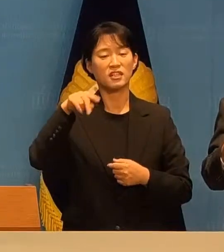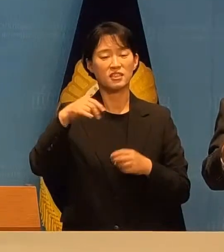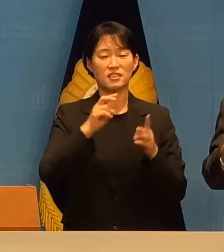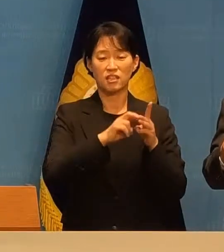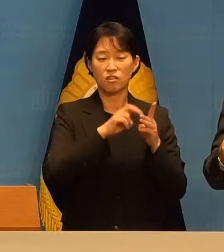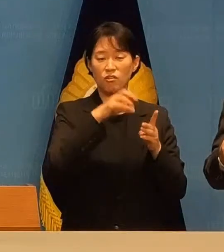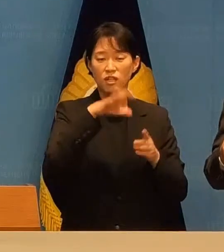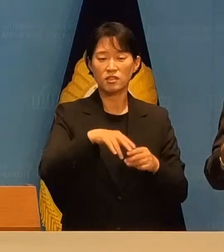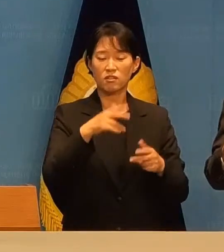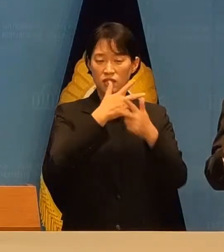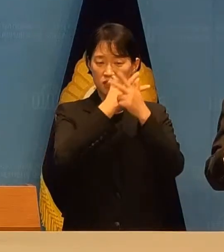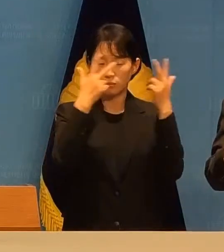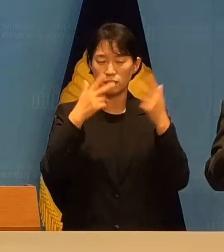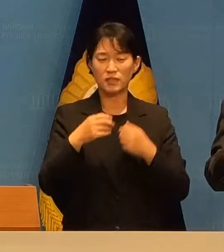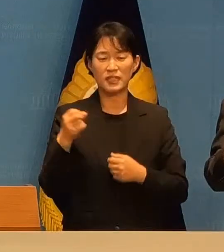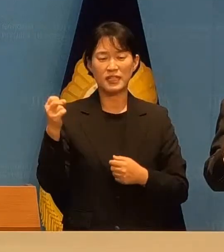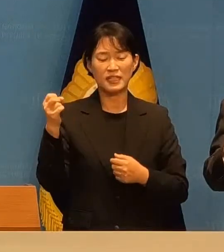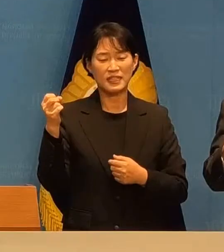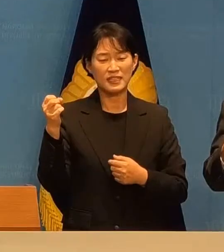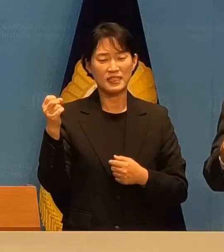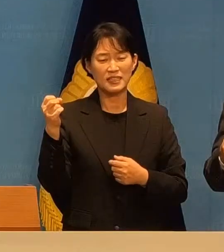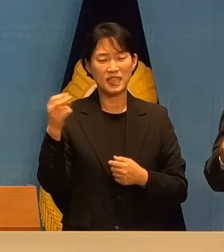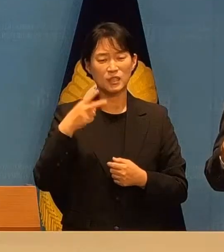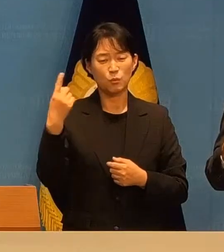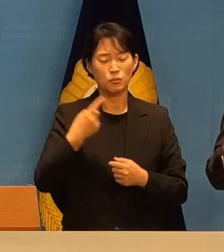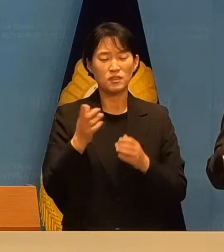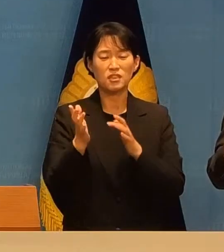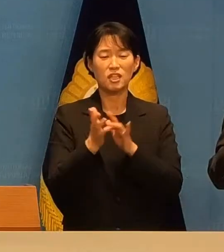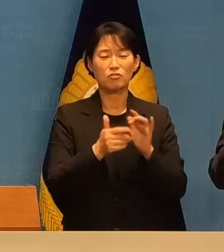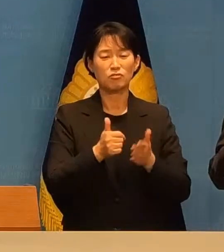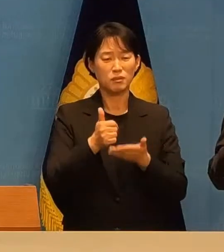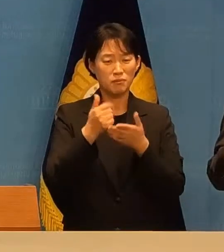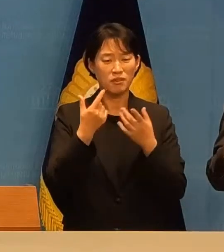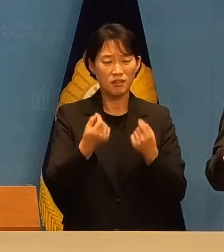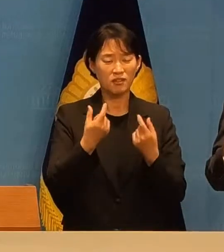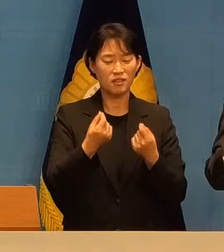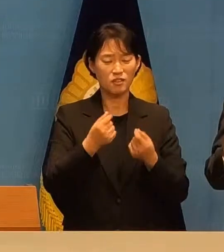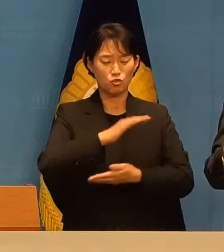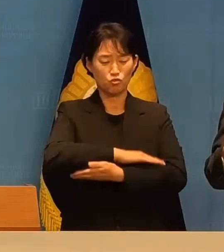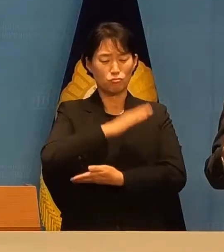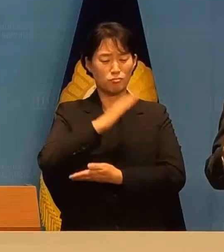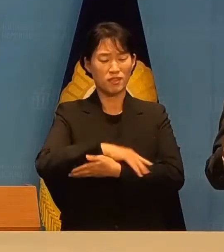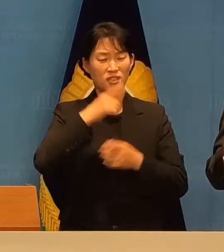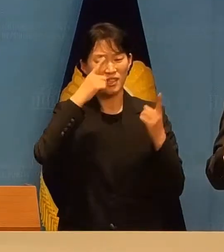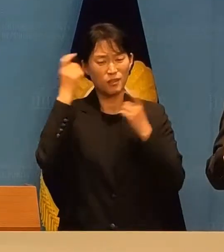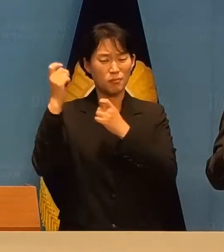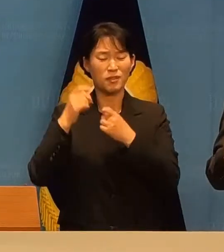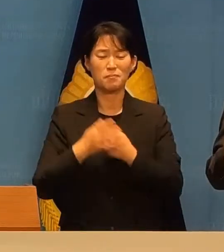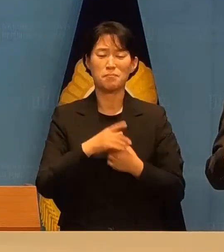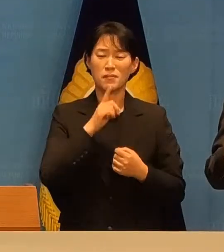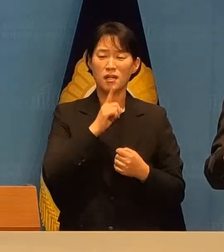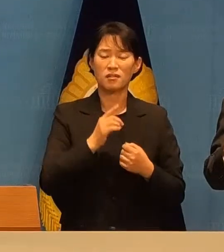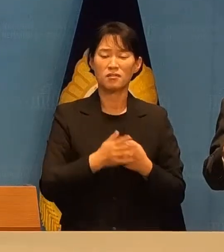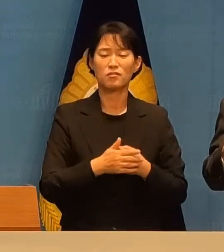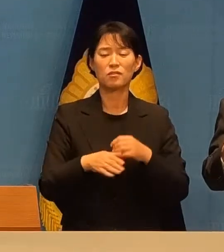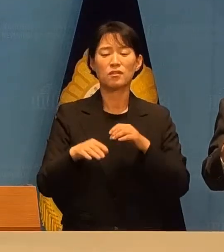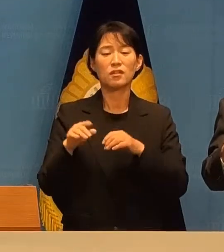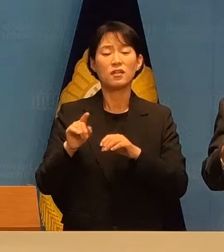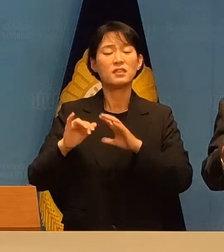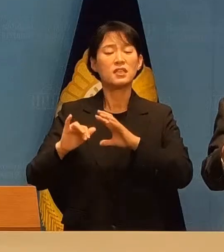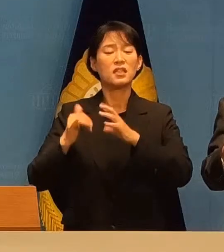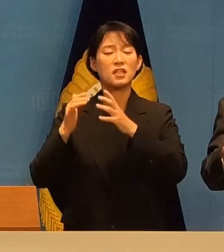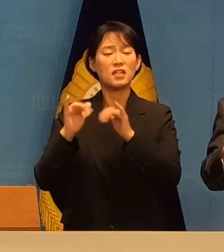이재명은 재림 예수인 듯의 출판 기념회에는 그 책의 우편 상단에